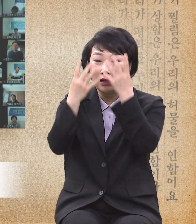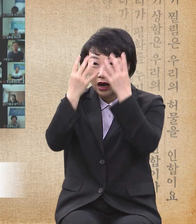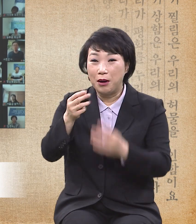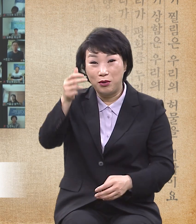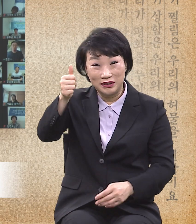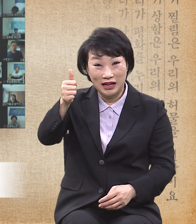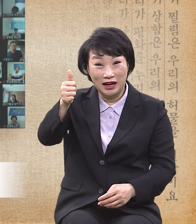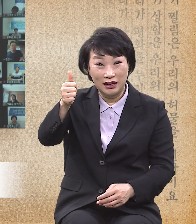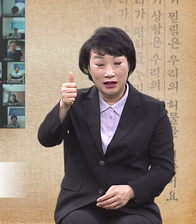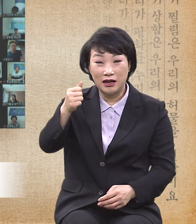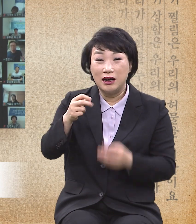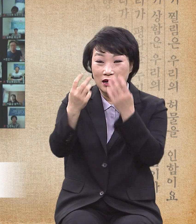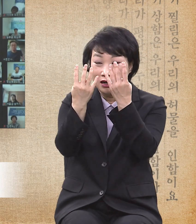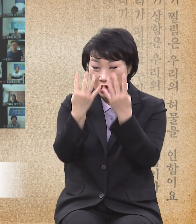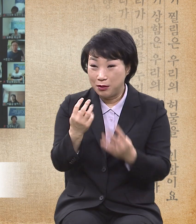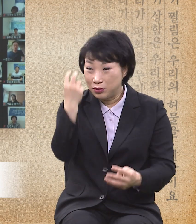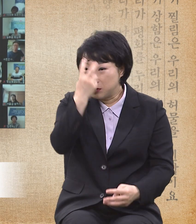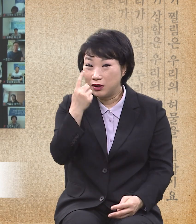교도소장과